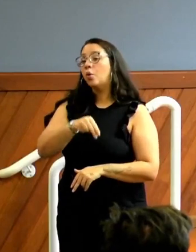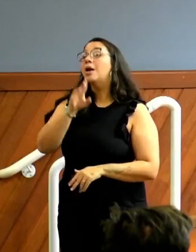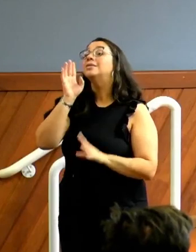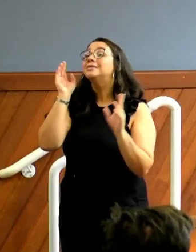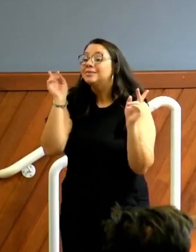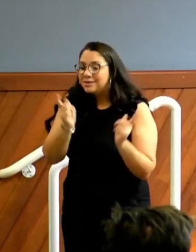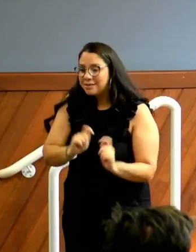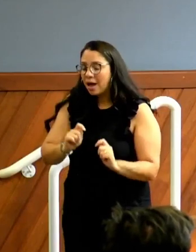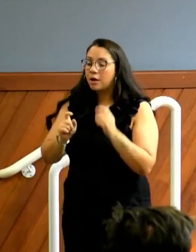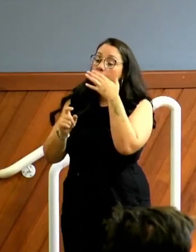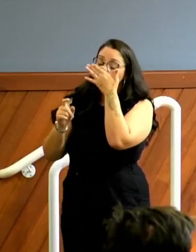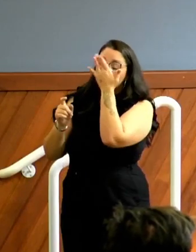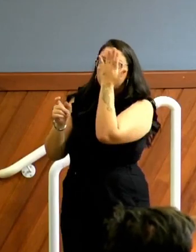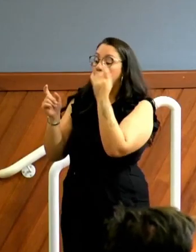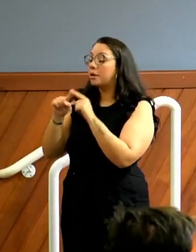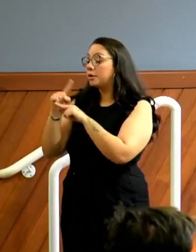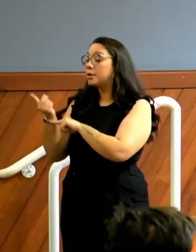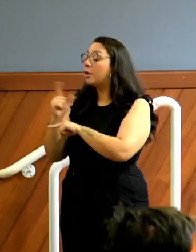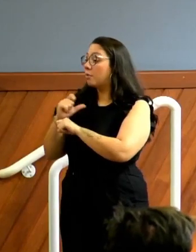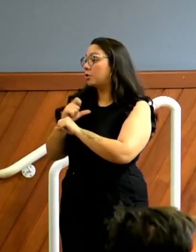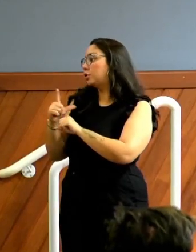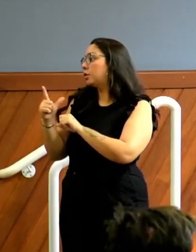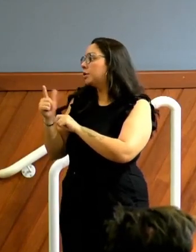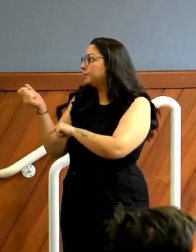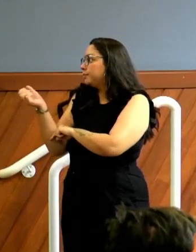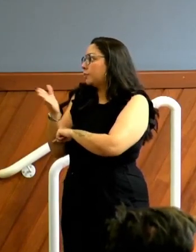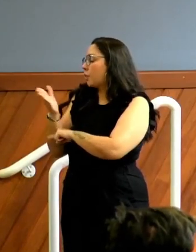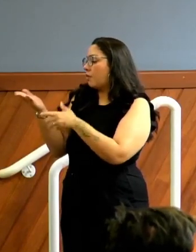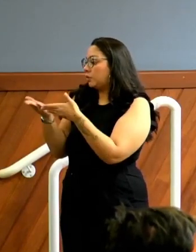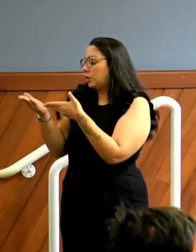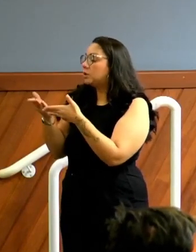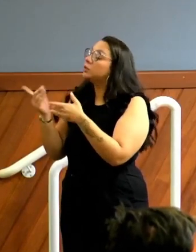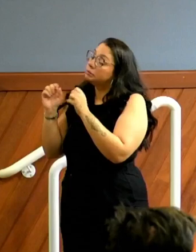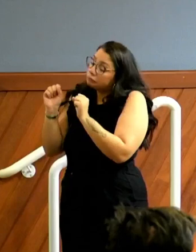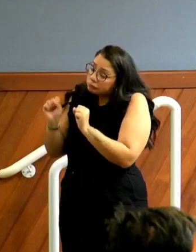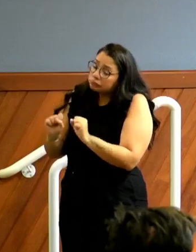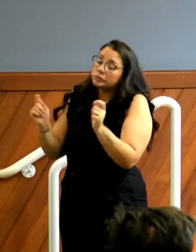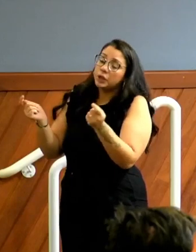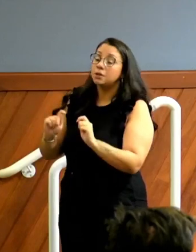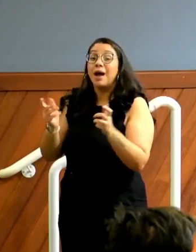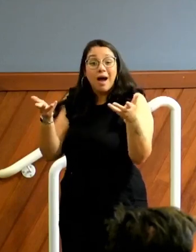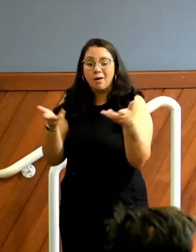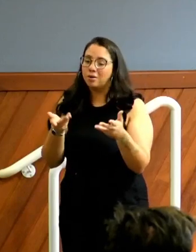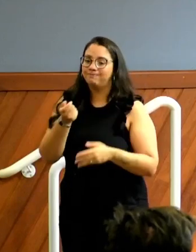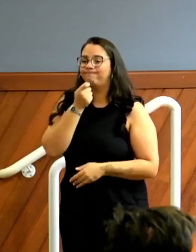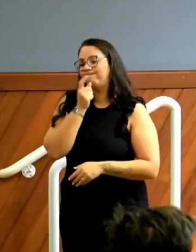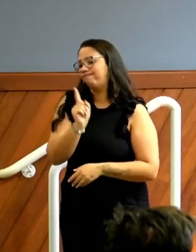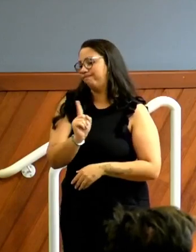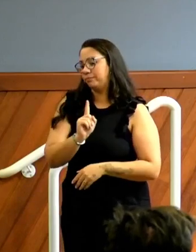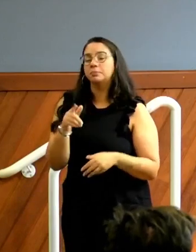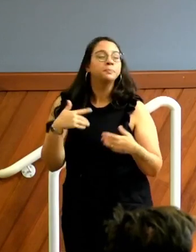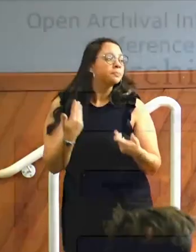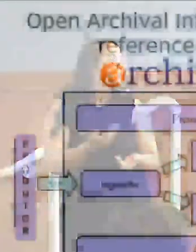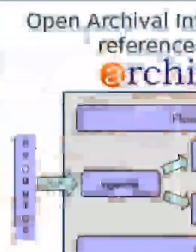que o Tainacan, daqui a um tempo, eles lancem alguma nova atualização que possibilite isso, mas no momento ainda não.